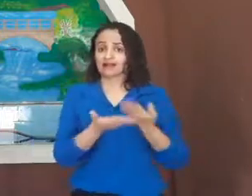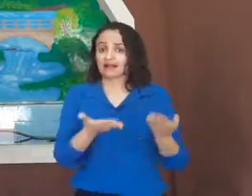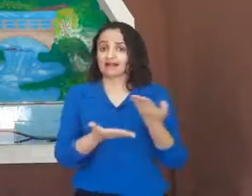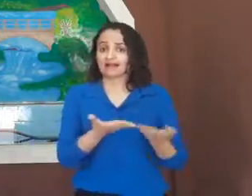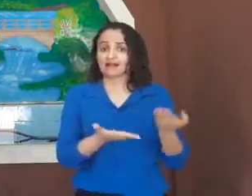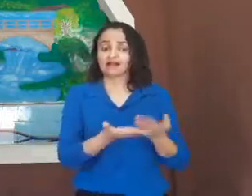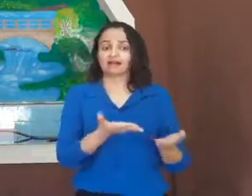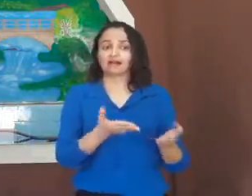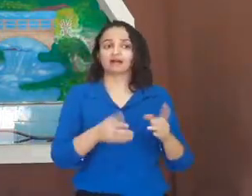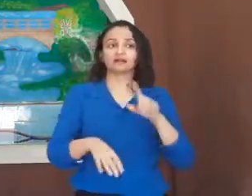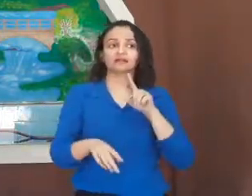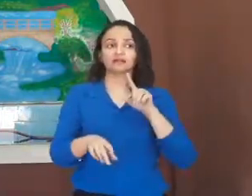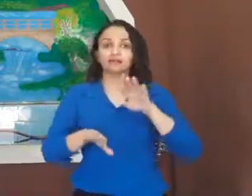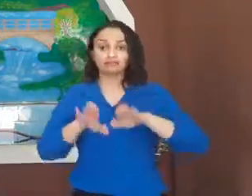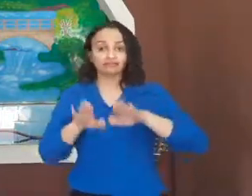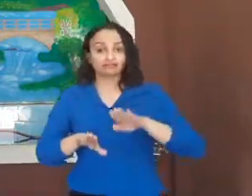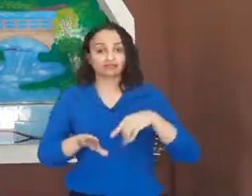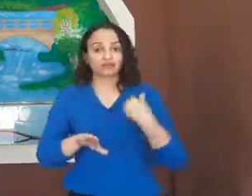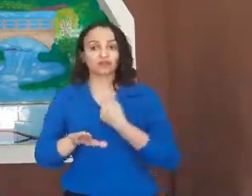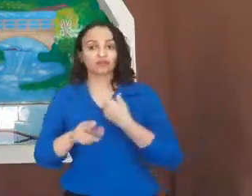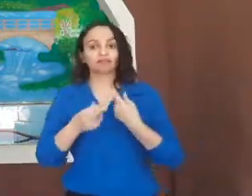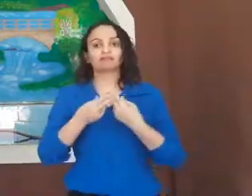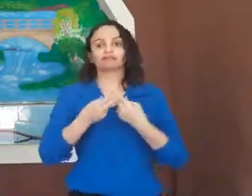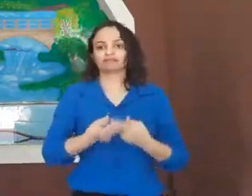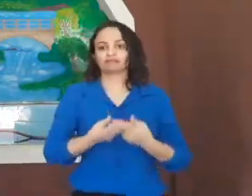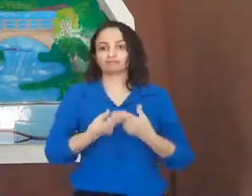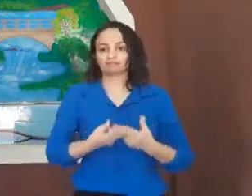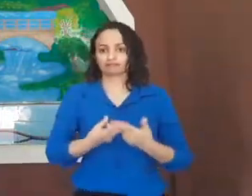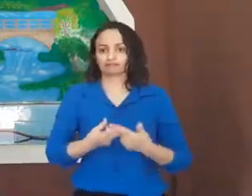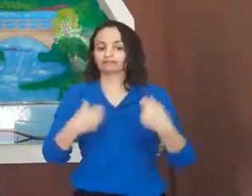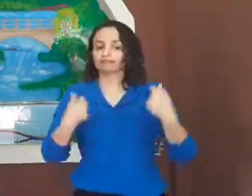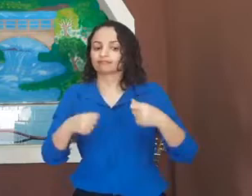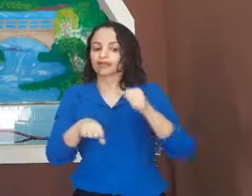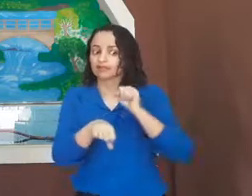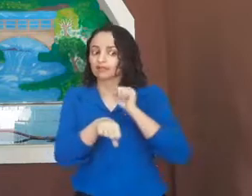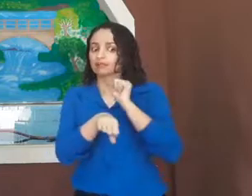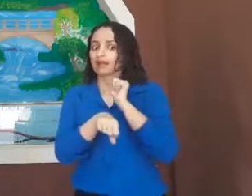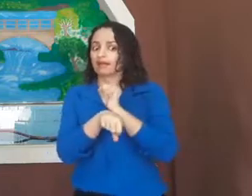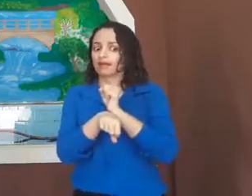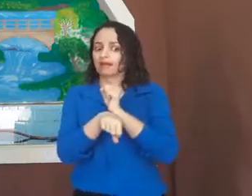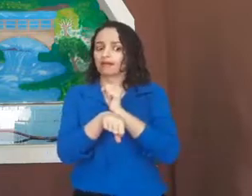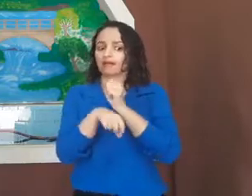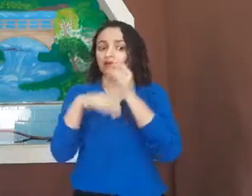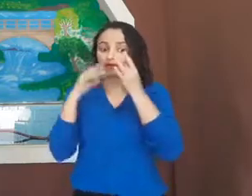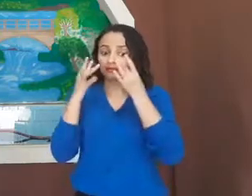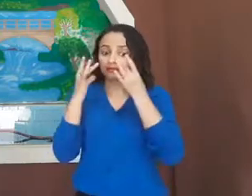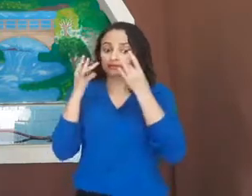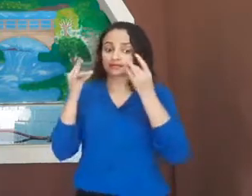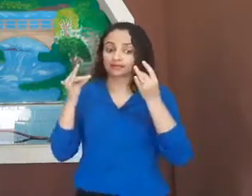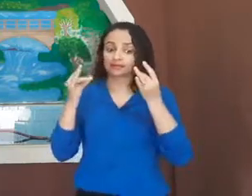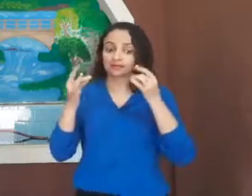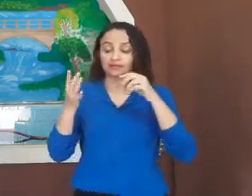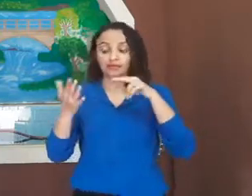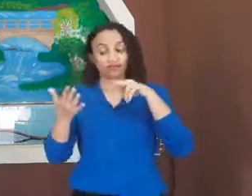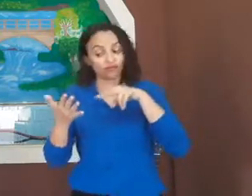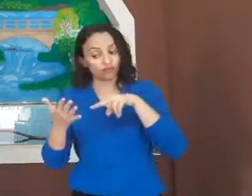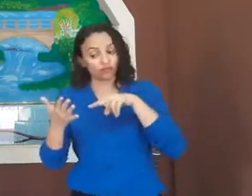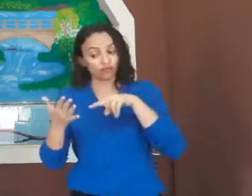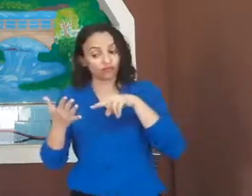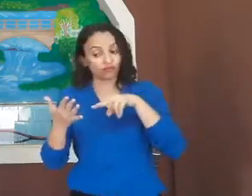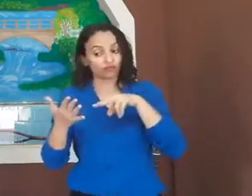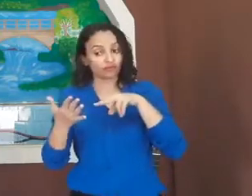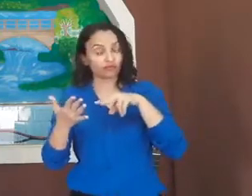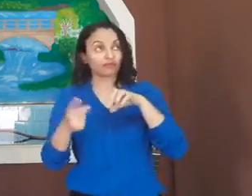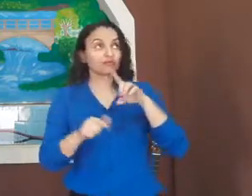Então, às vezes nós não temos a paciência de olhar, ver, ouvir